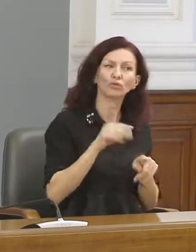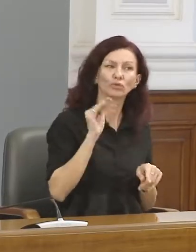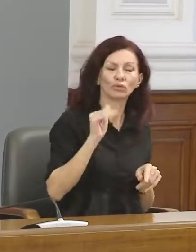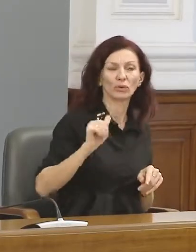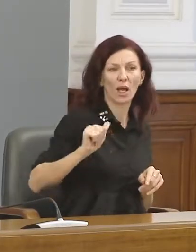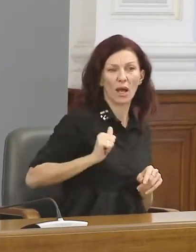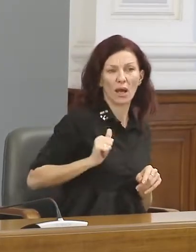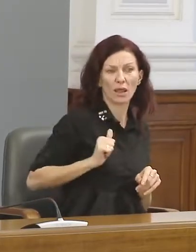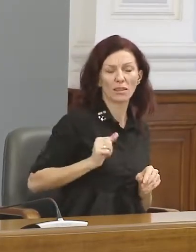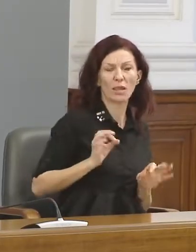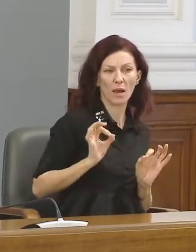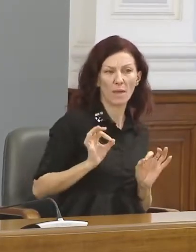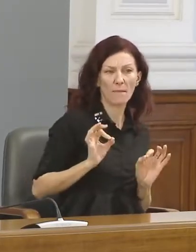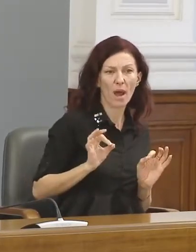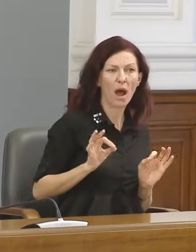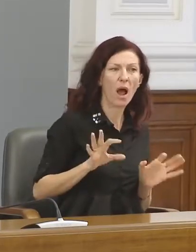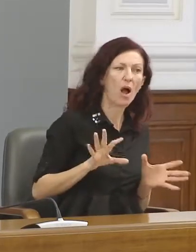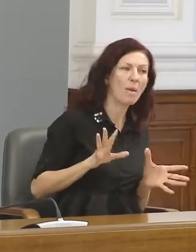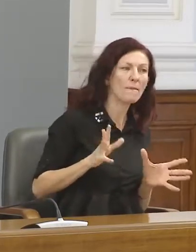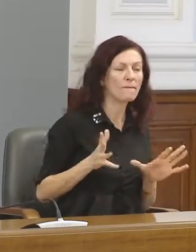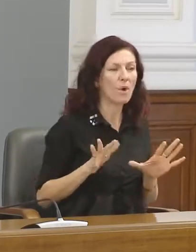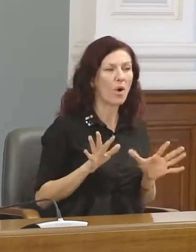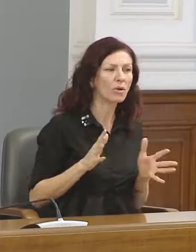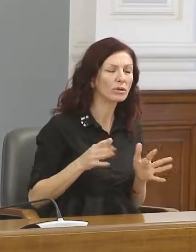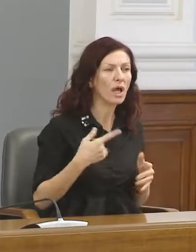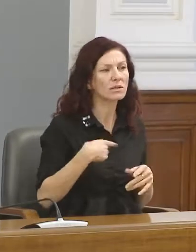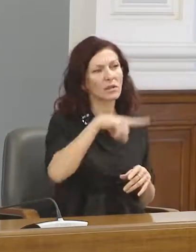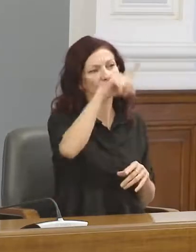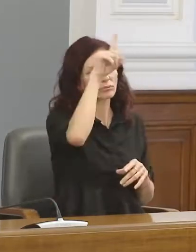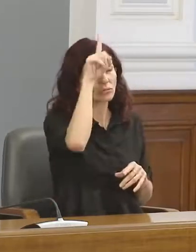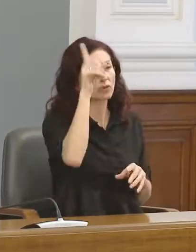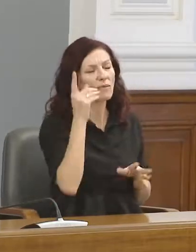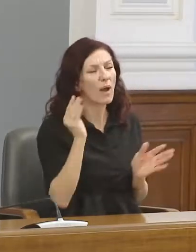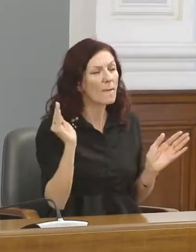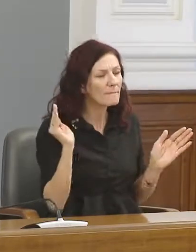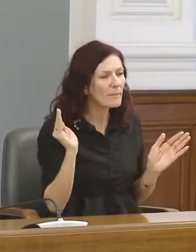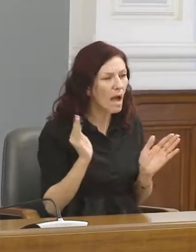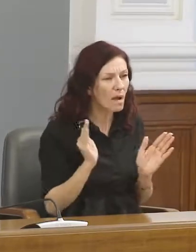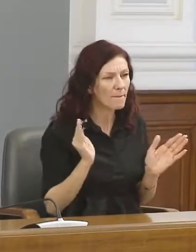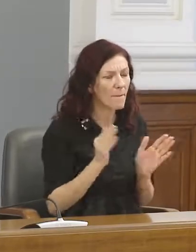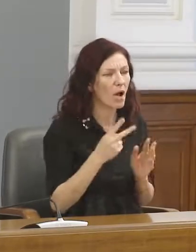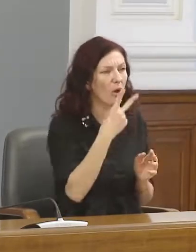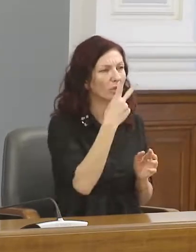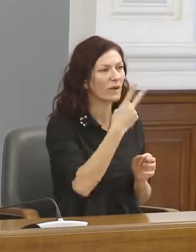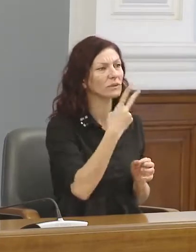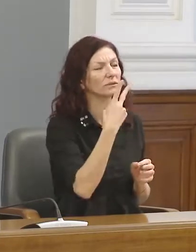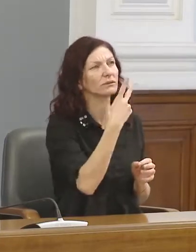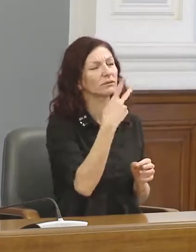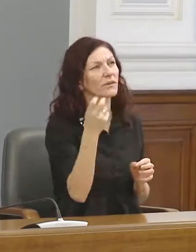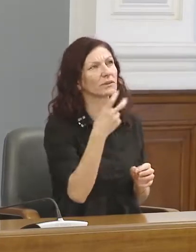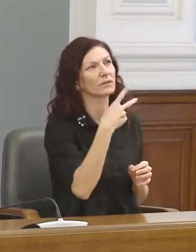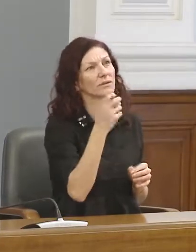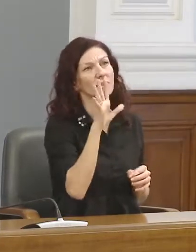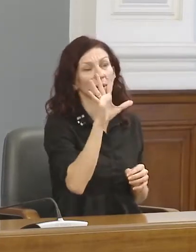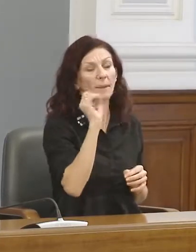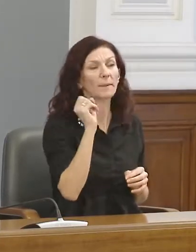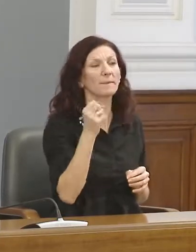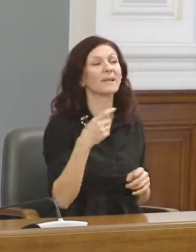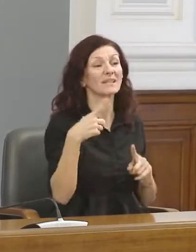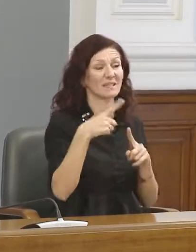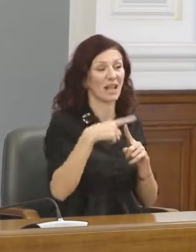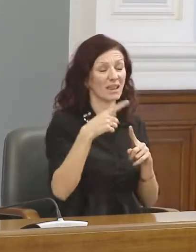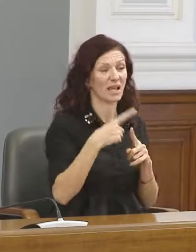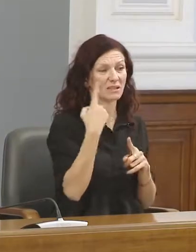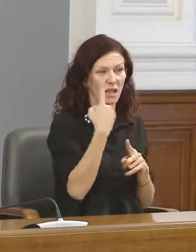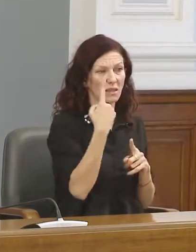гарантират поне за столицата минимум 200-250 теста на смяна, на